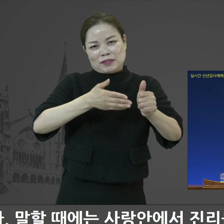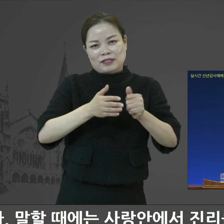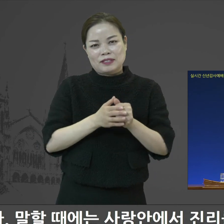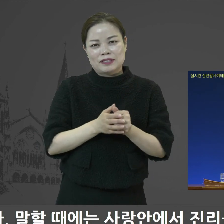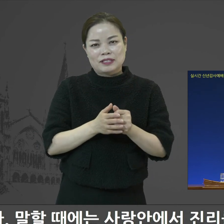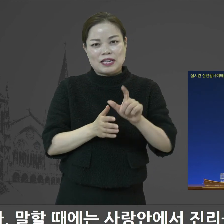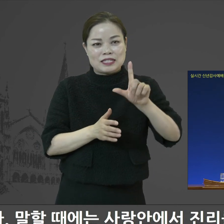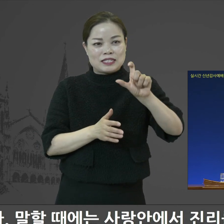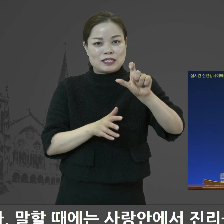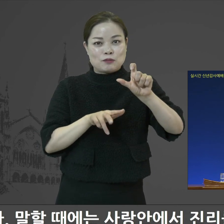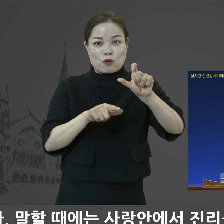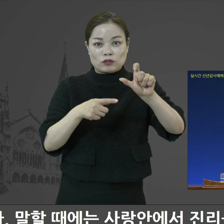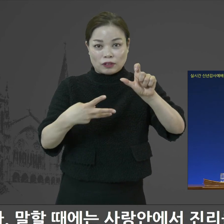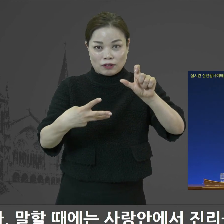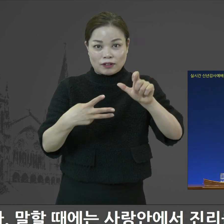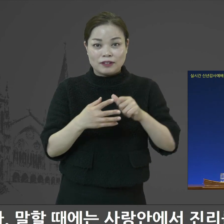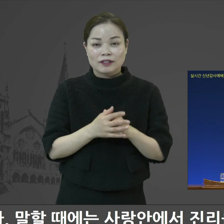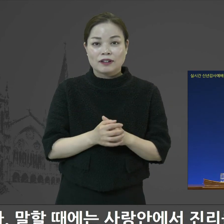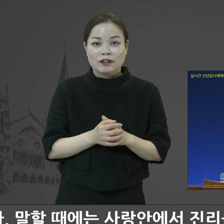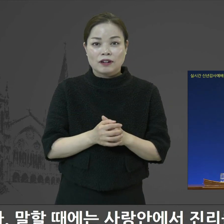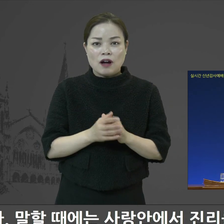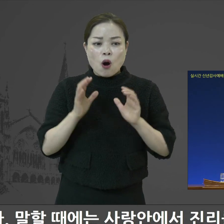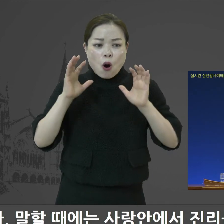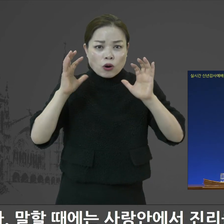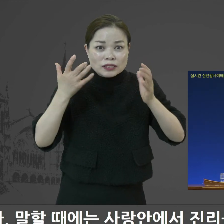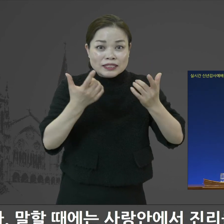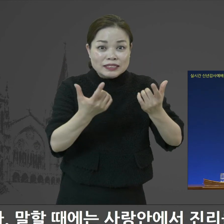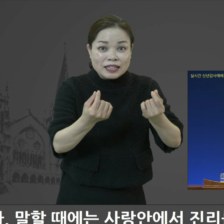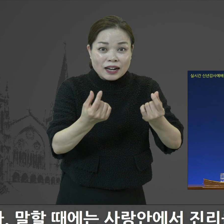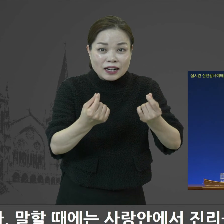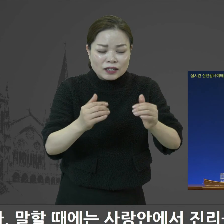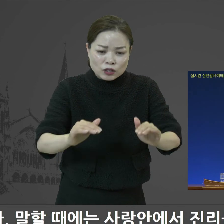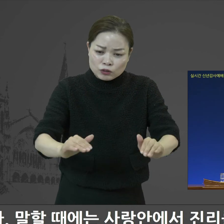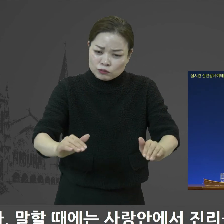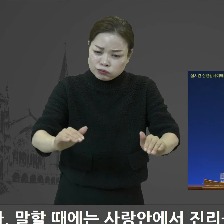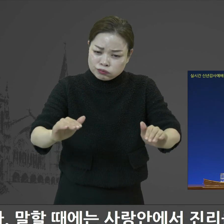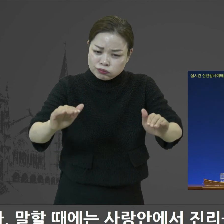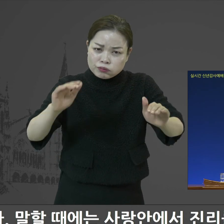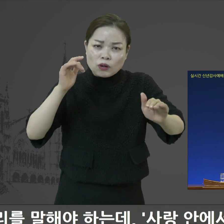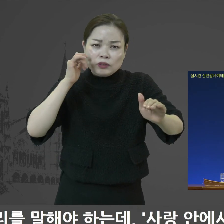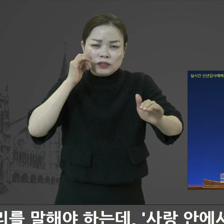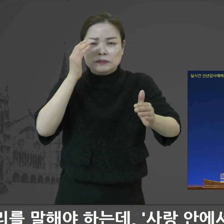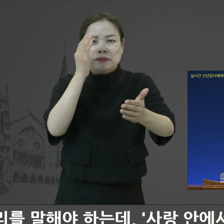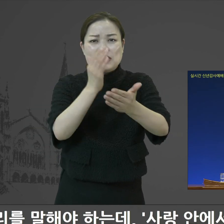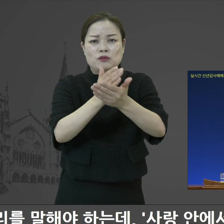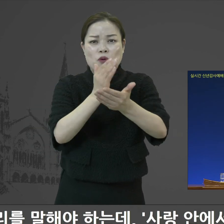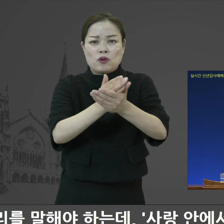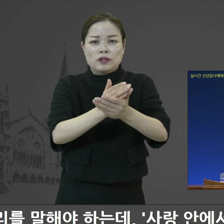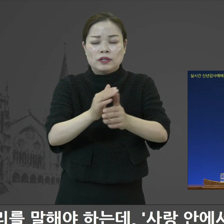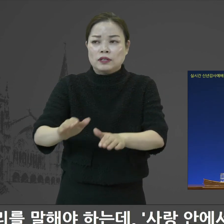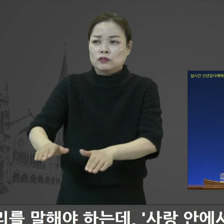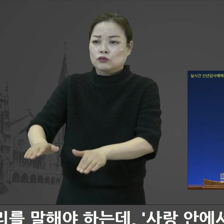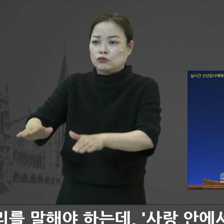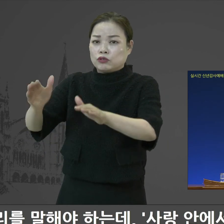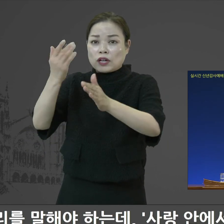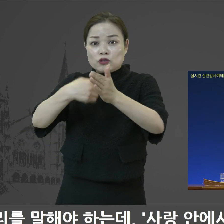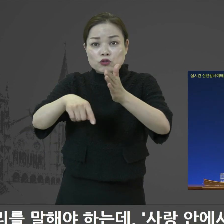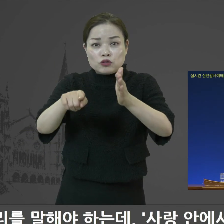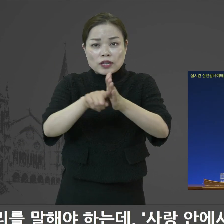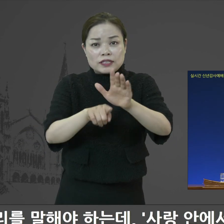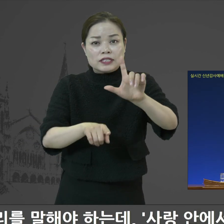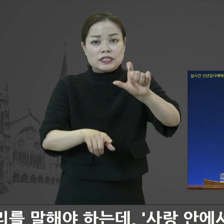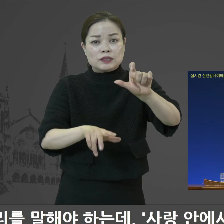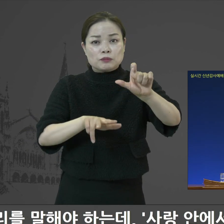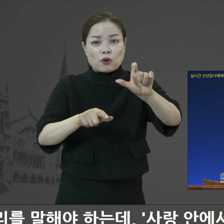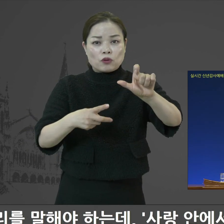아까 15절 그 말씀이었습니다. 어린아이와 같이 성장 못하는 자리에 있지 말고 쑥쑥 성장하려면